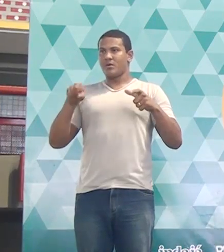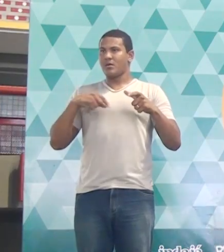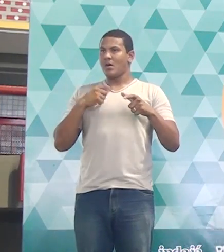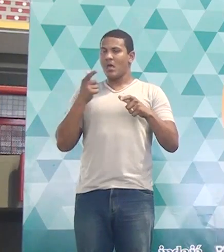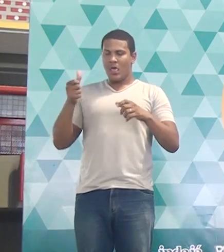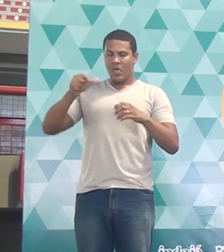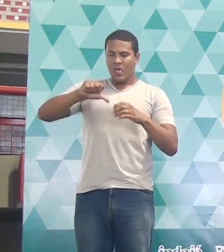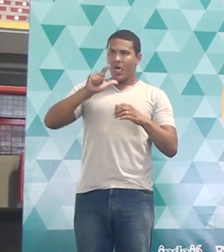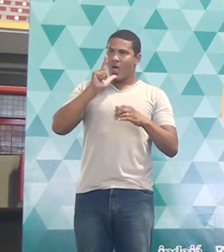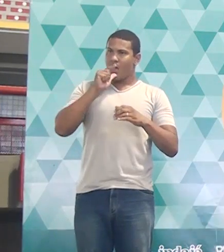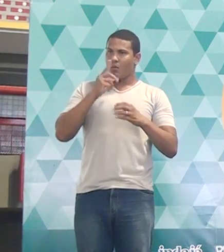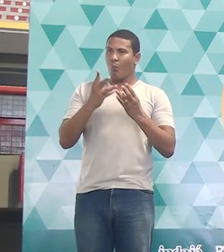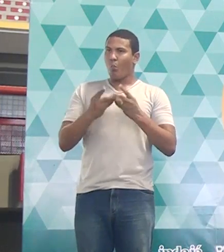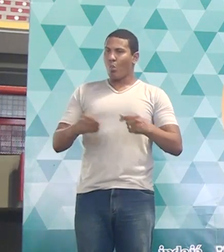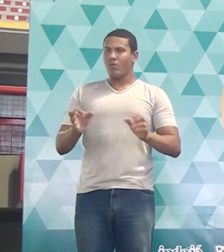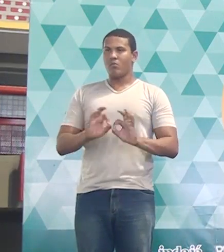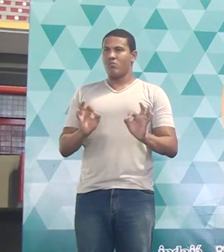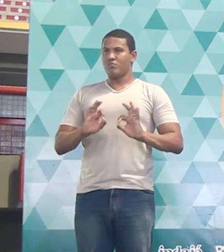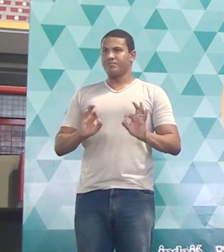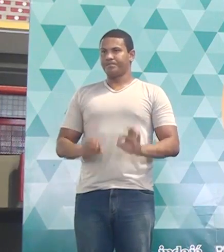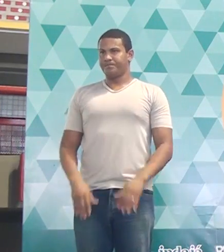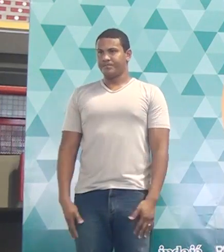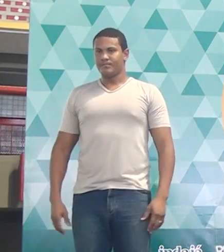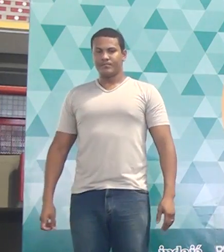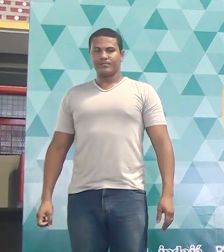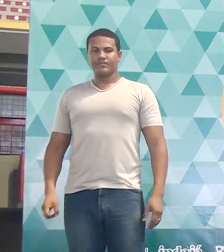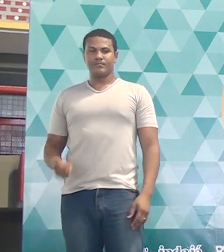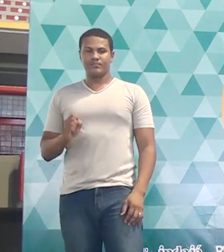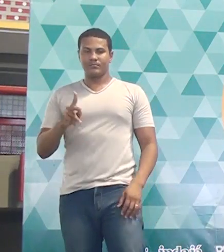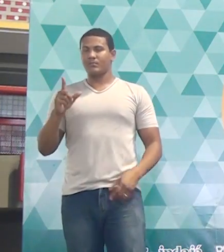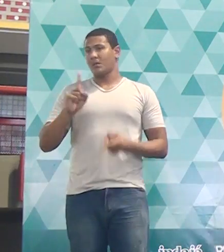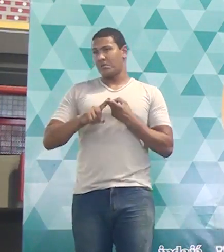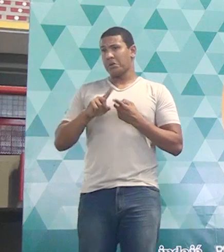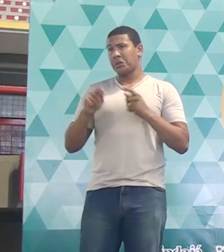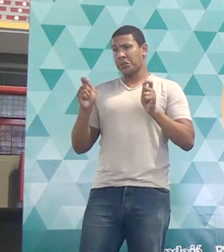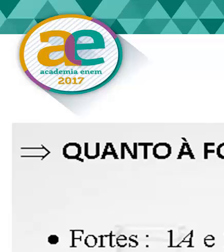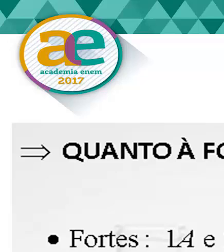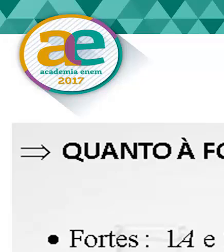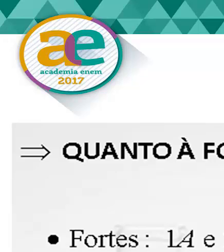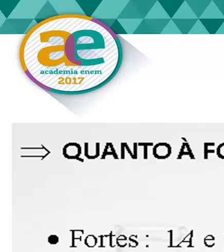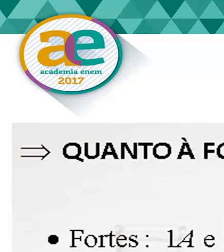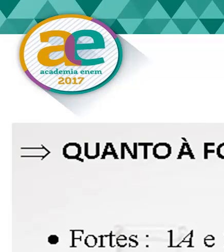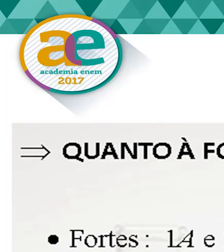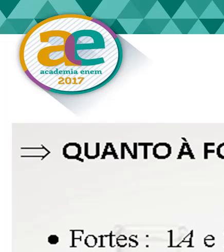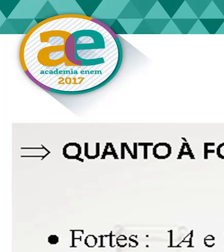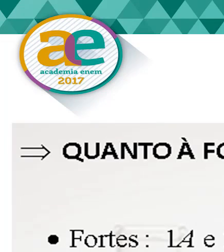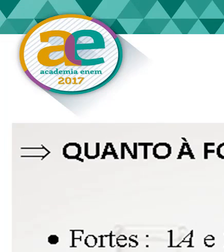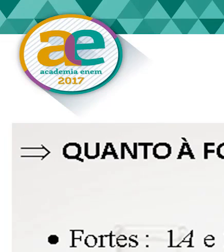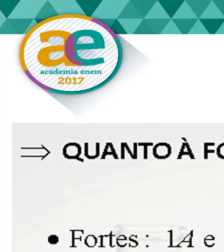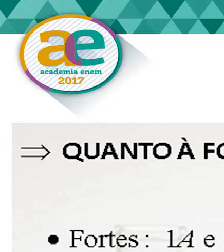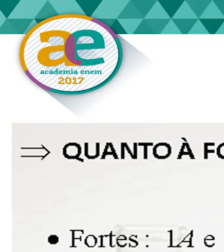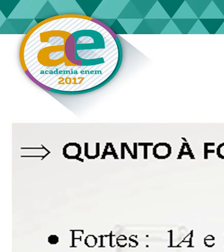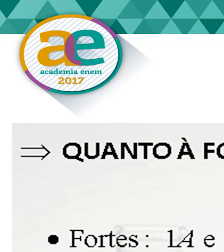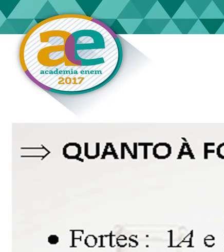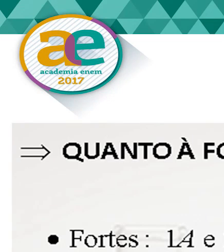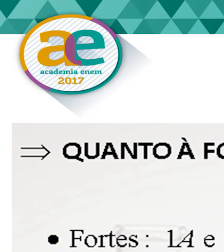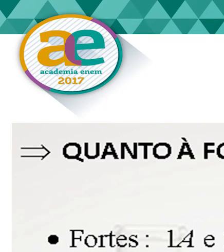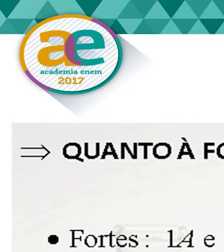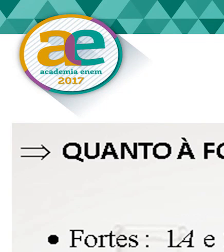também classificar uma base quanto à força. Pessoal, só existem bases fortes e bases